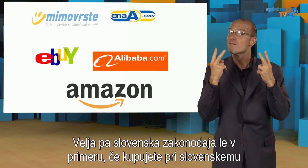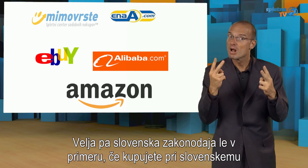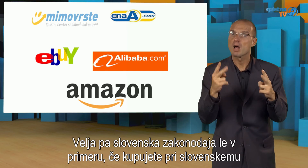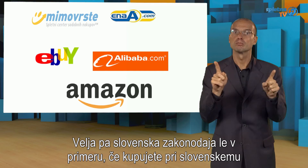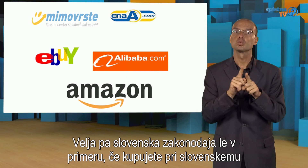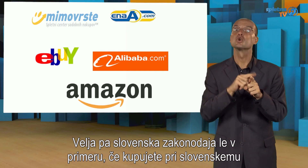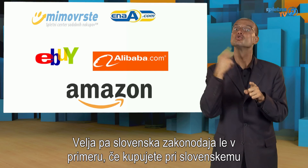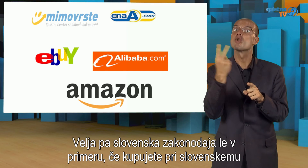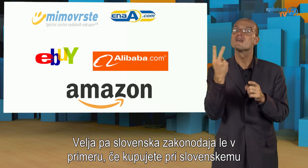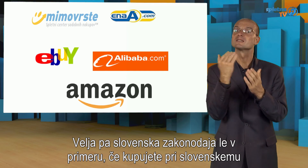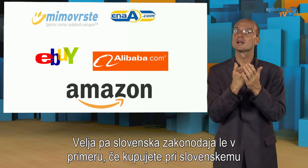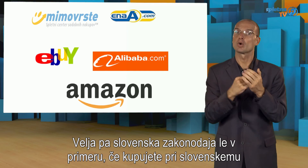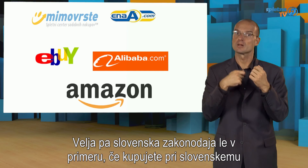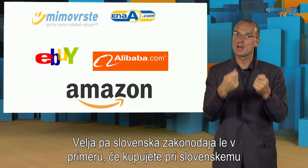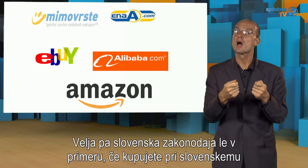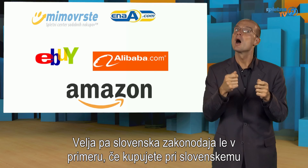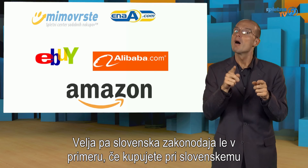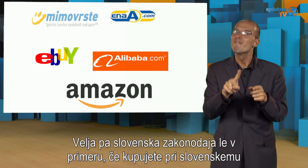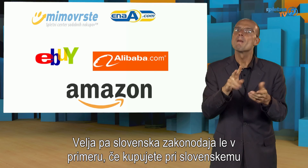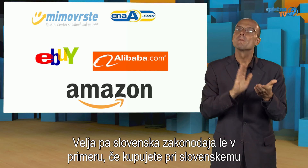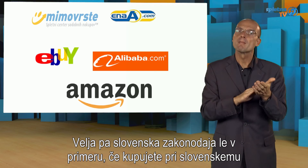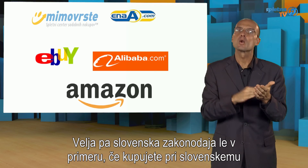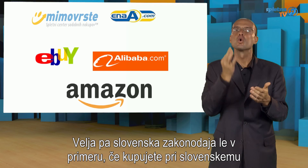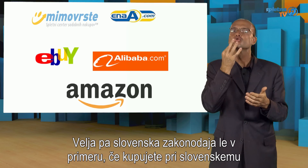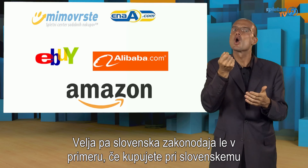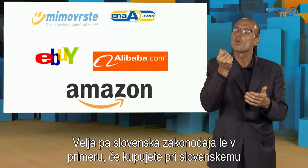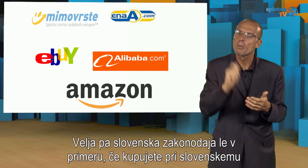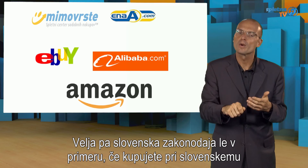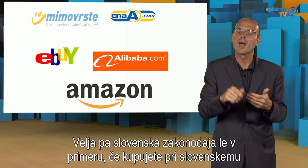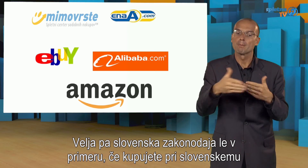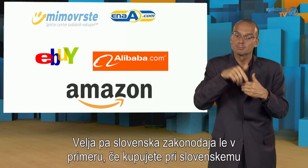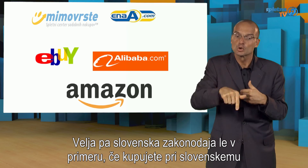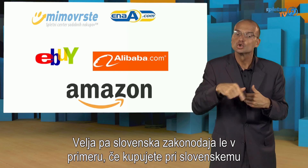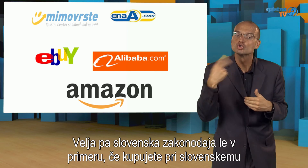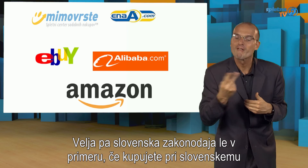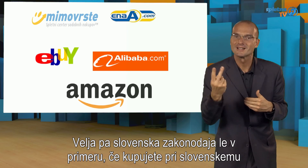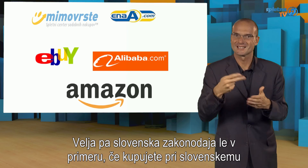Velja pa slovenska zakonodaja le v primeru, če kupujete pri slovenskem spletnem trgovcu.